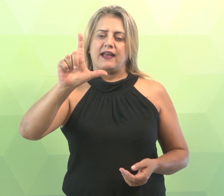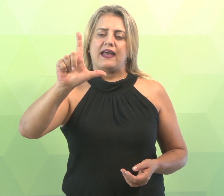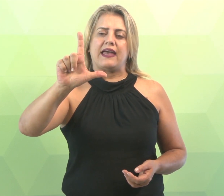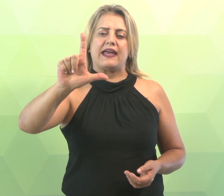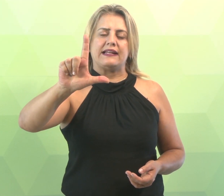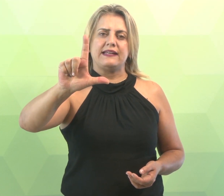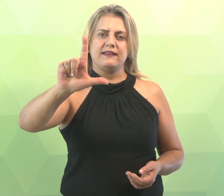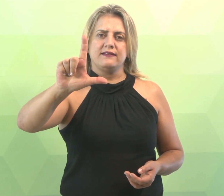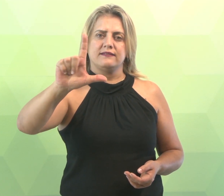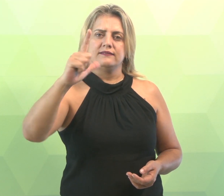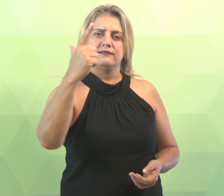L,